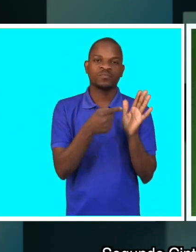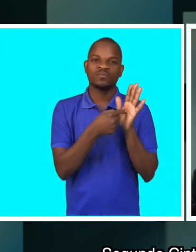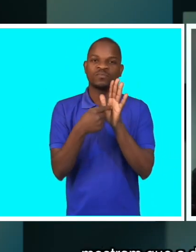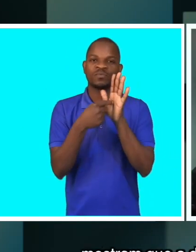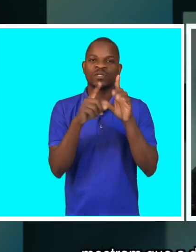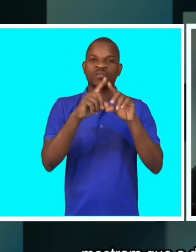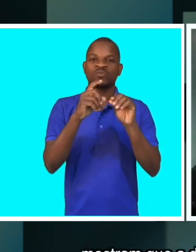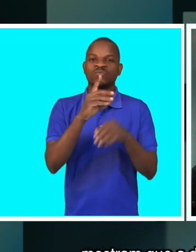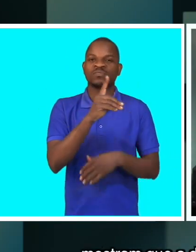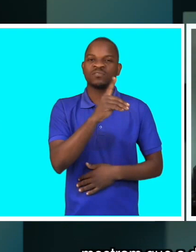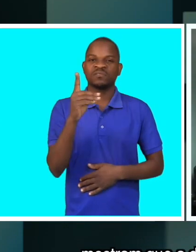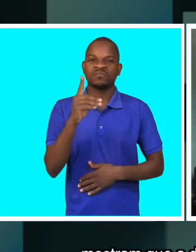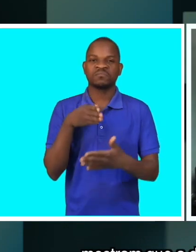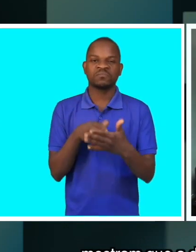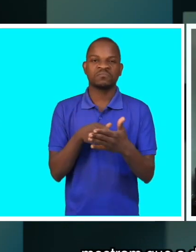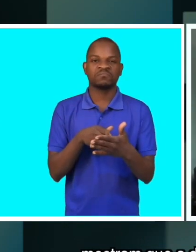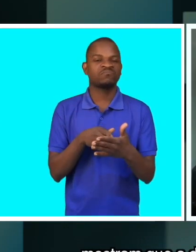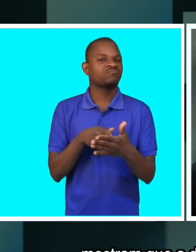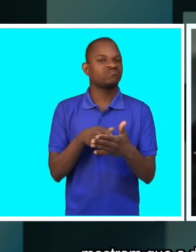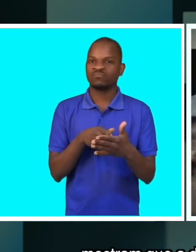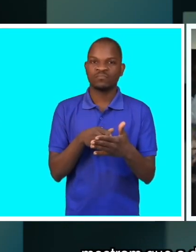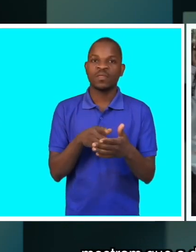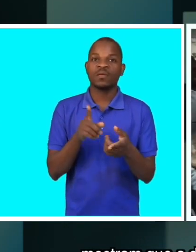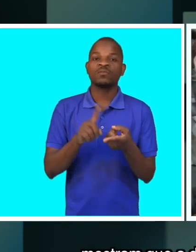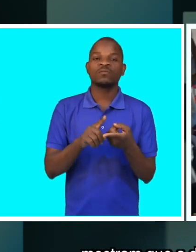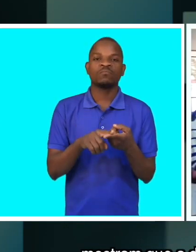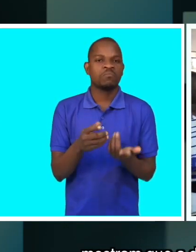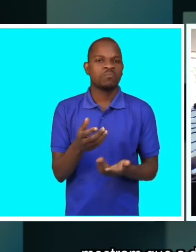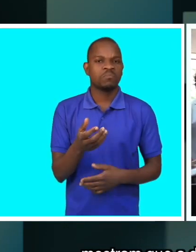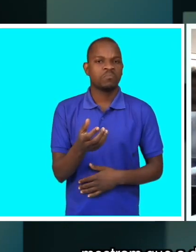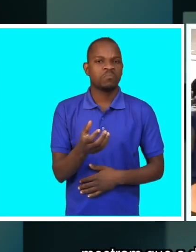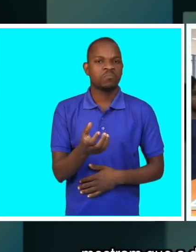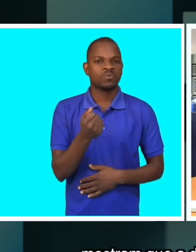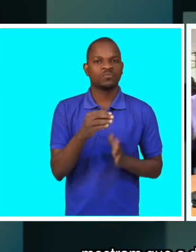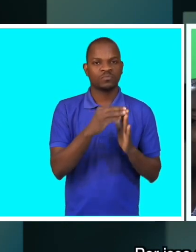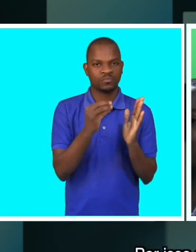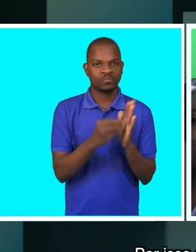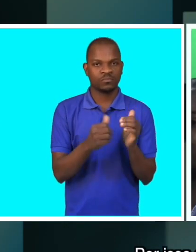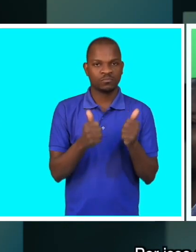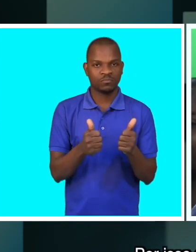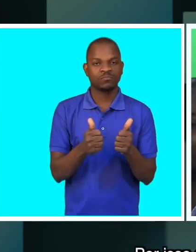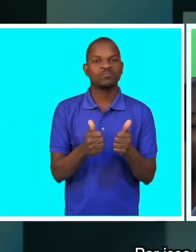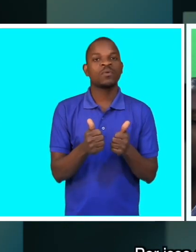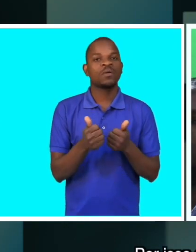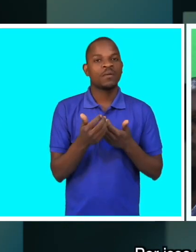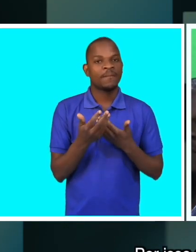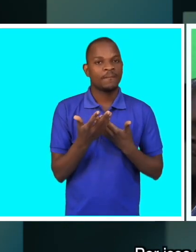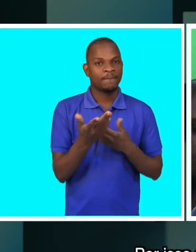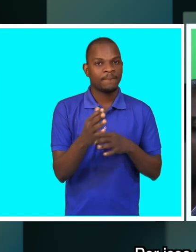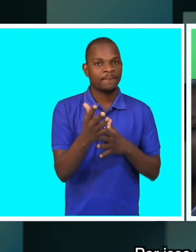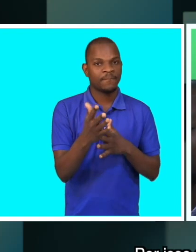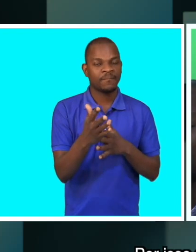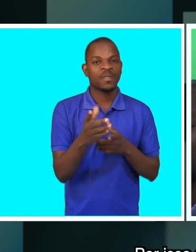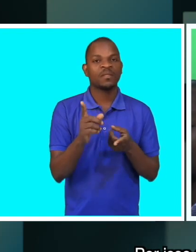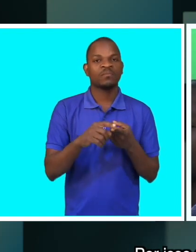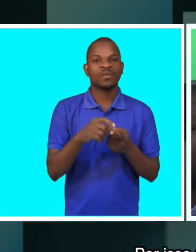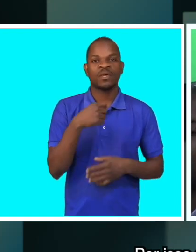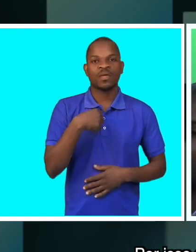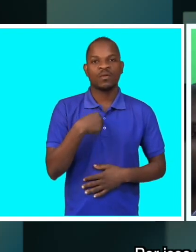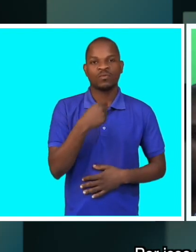feito mostra que a deficiência não é um entrave para se mudar o mundo e deixar um legado. Por isso, os meus parabéns